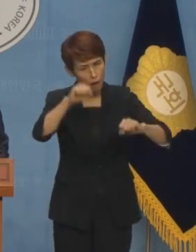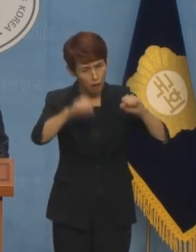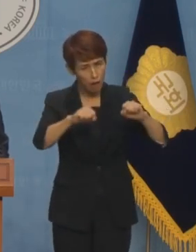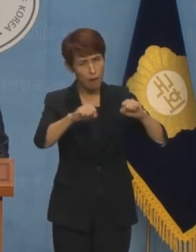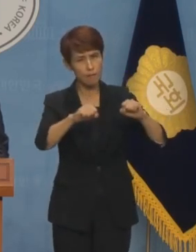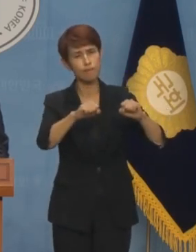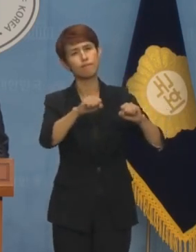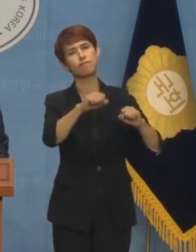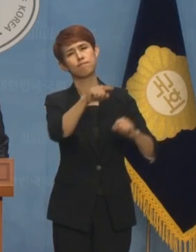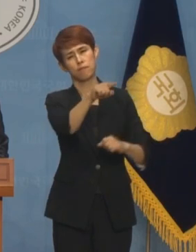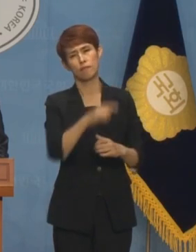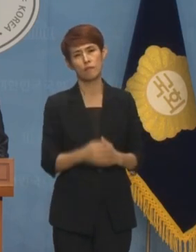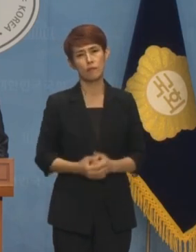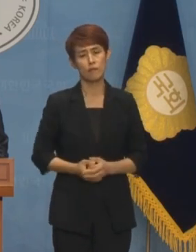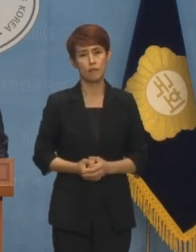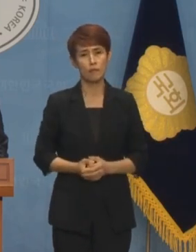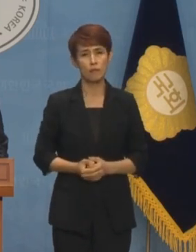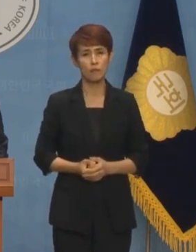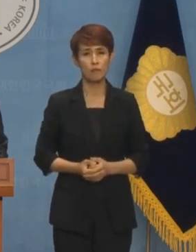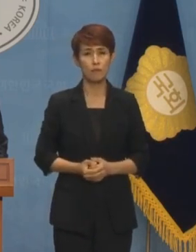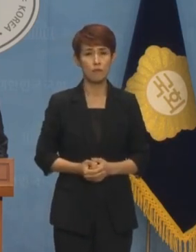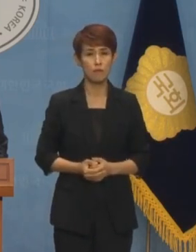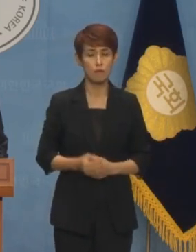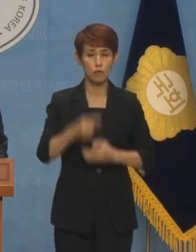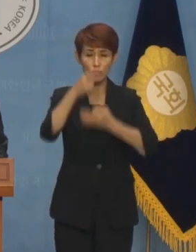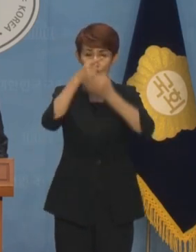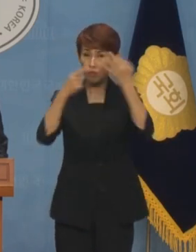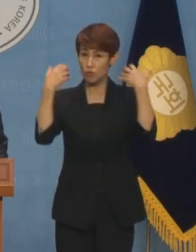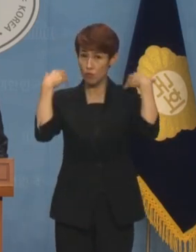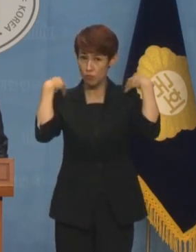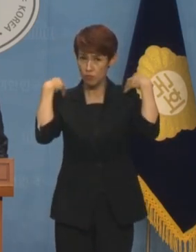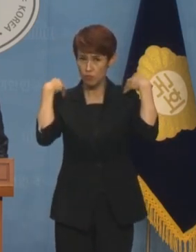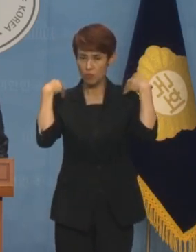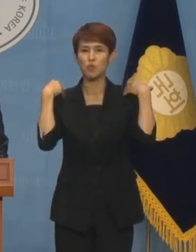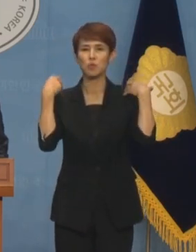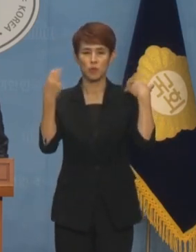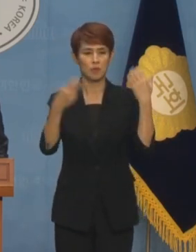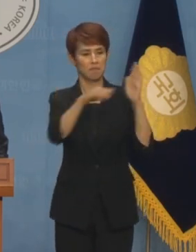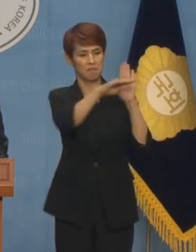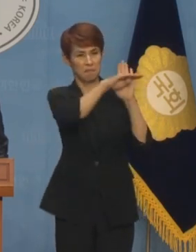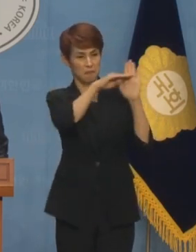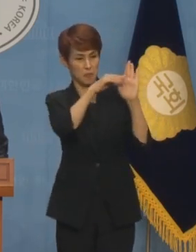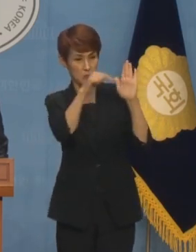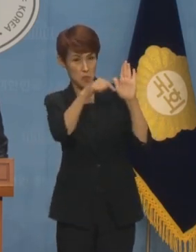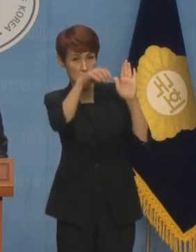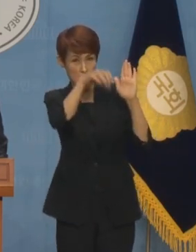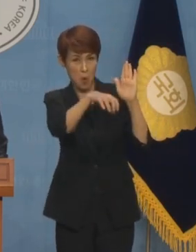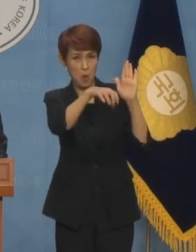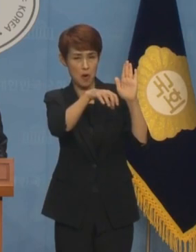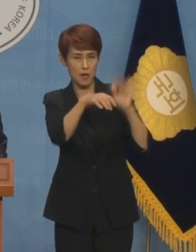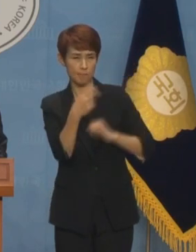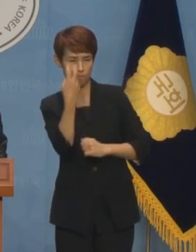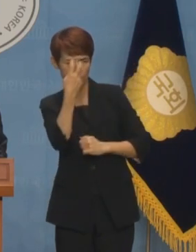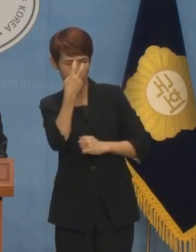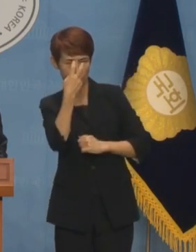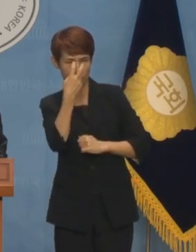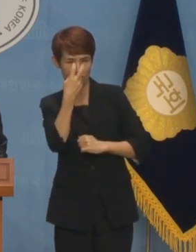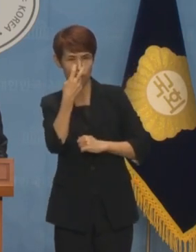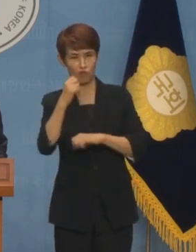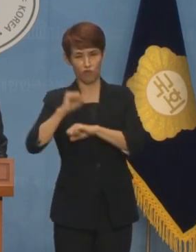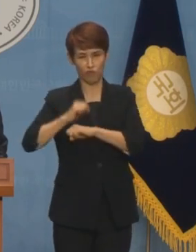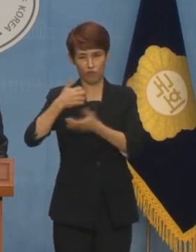있습니다. 이에 최근 윤석열 정부도 DMZ 인근 정찰자산 운영을